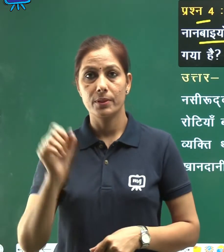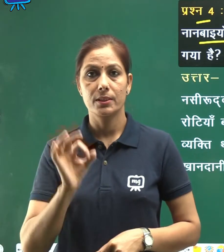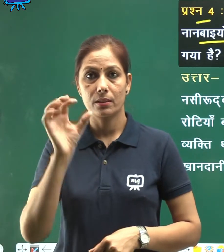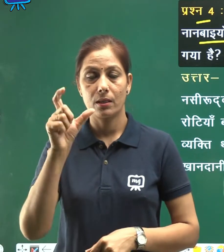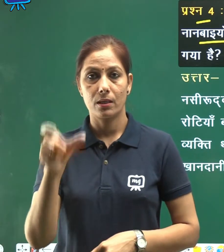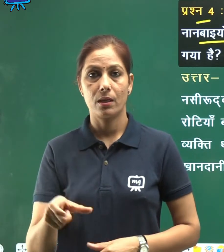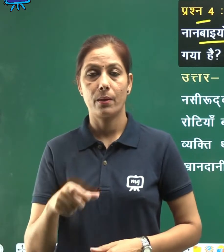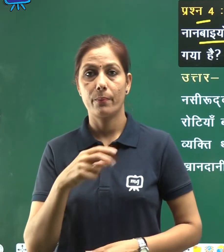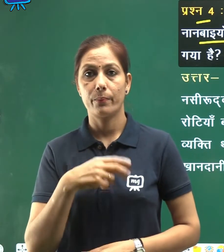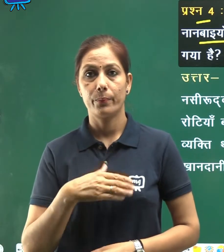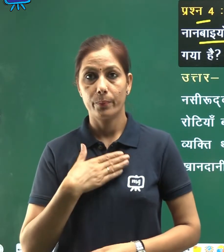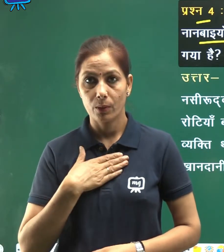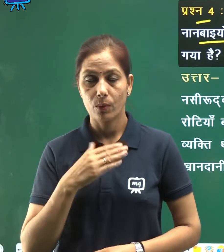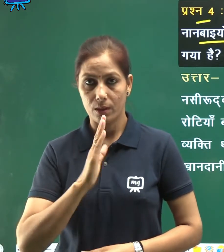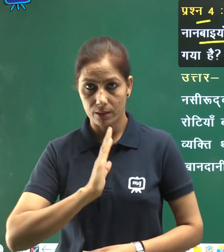मसीहा